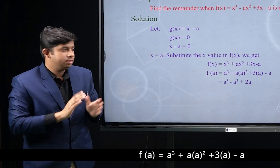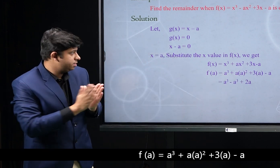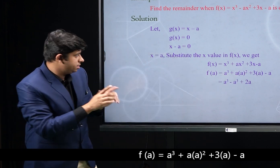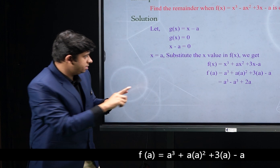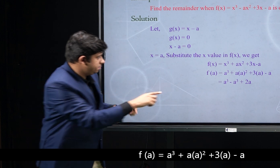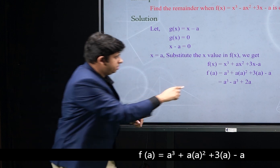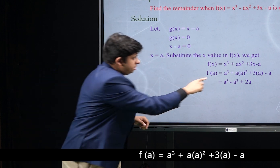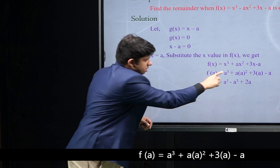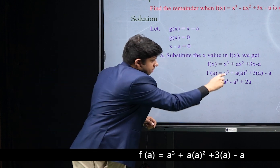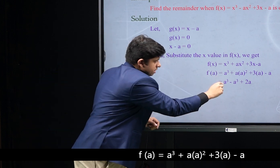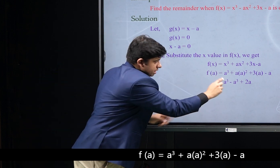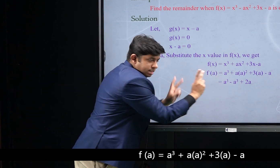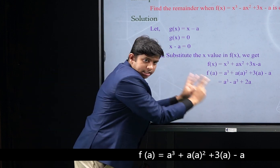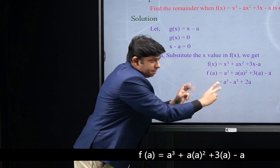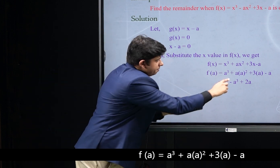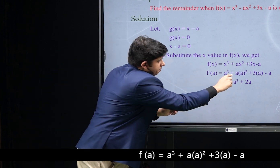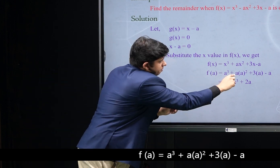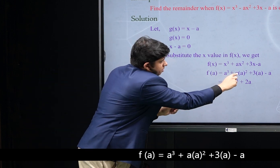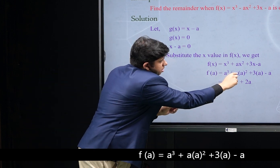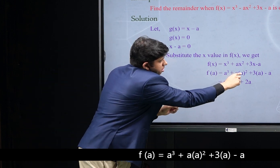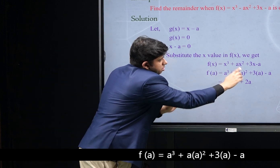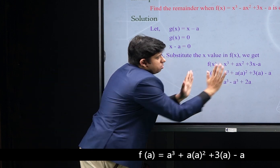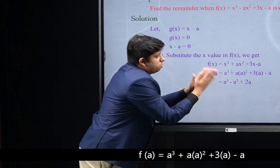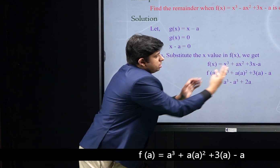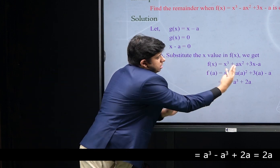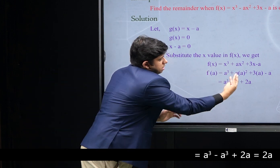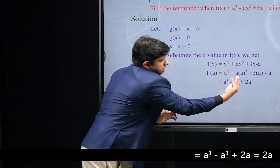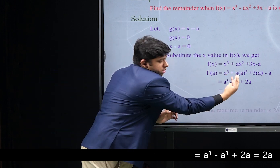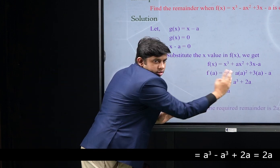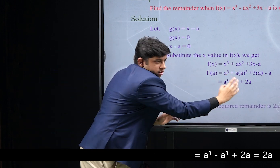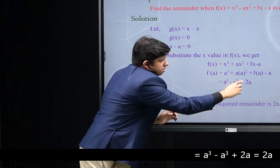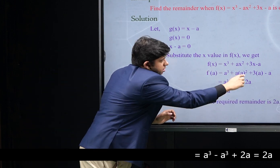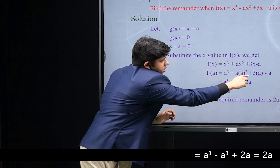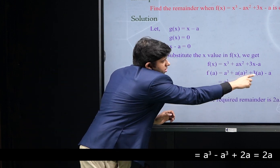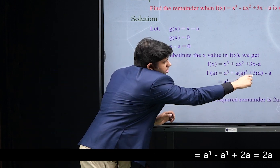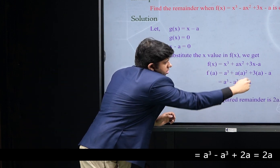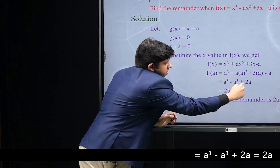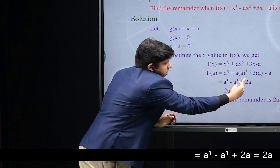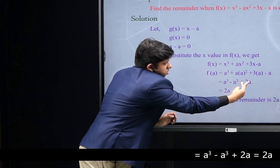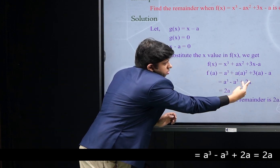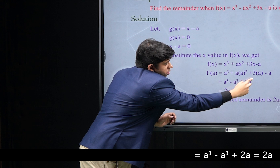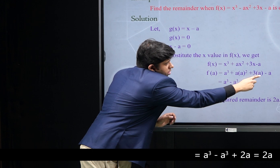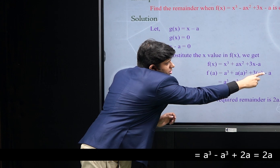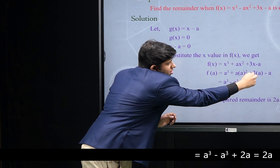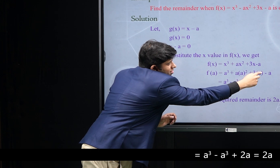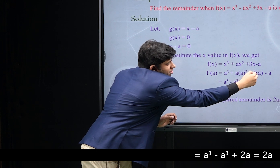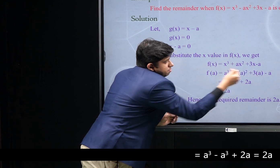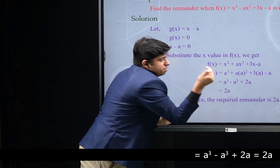స్క్వేర్ ప్లస్ 3 ఇంటూ ఏ మైనస్ ఏ. ఏ క్యూబ్ మైనస్ ఏ క్యూబ్ ప్లస్ 2a ఈజ్ ఈక్వల్ టు 2a.